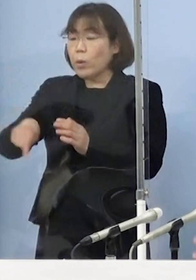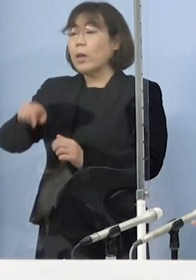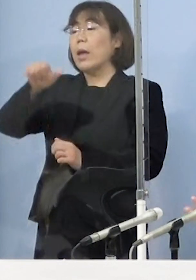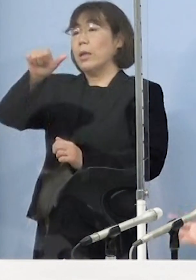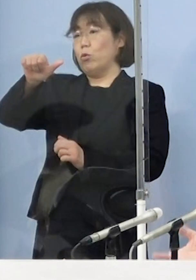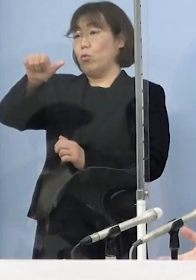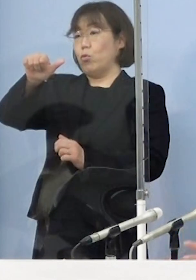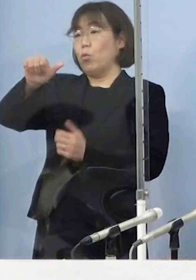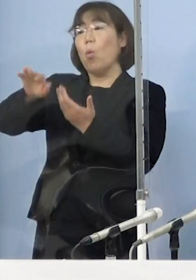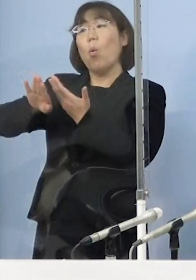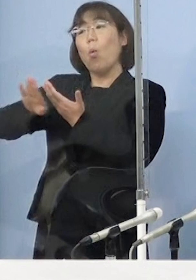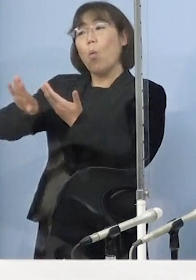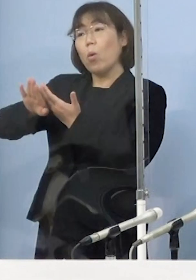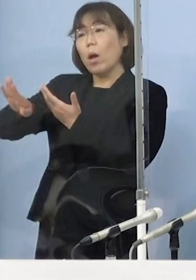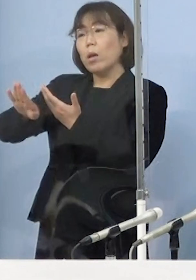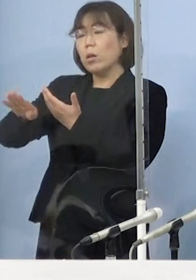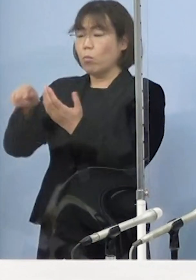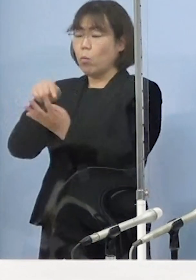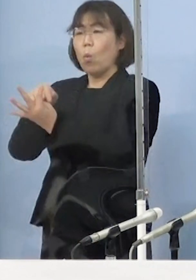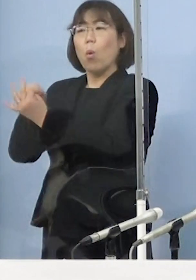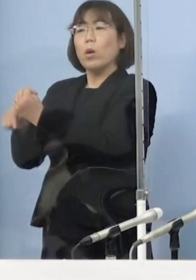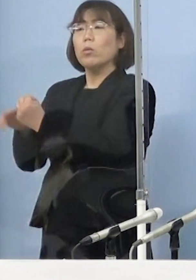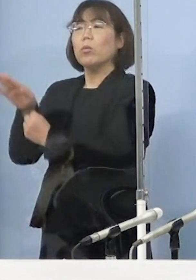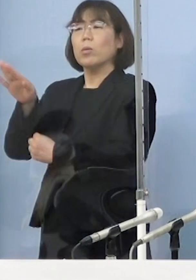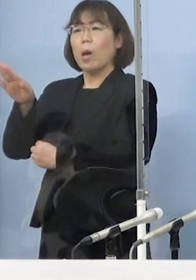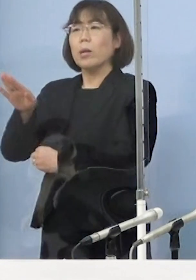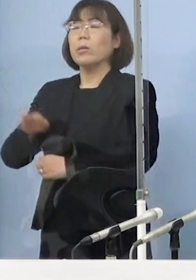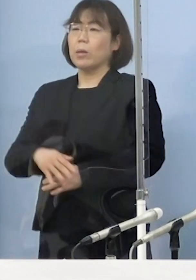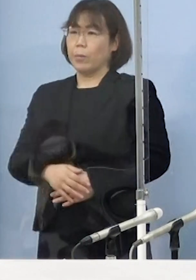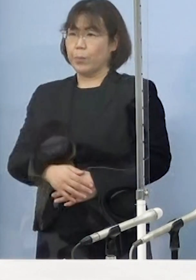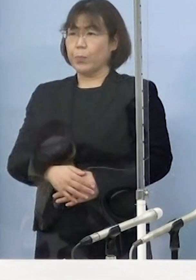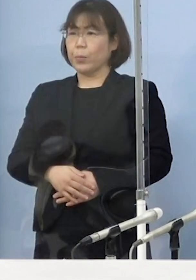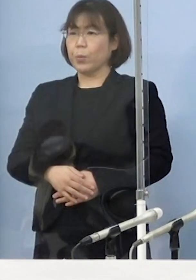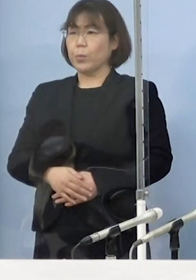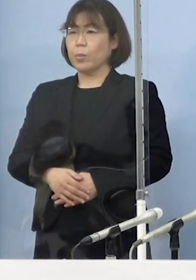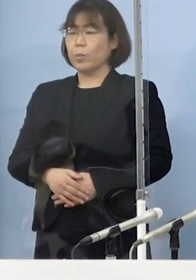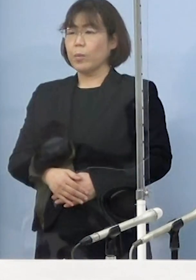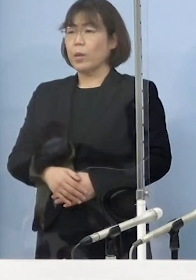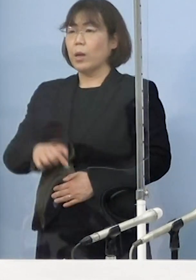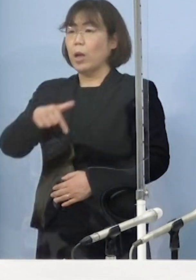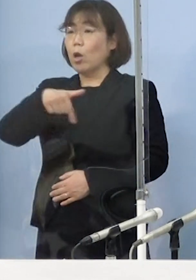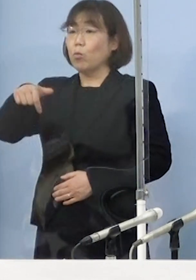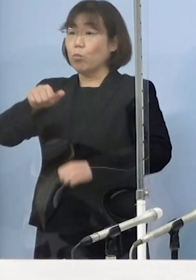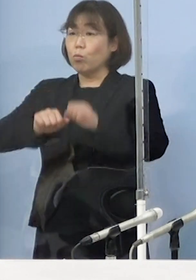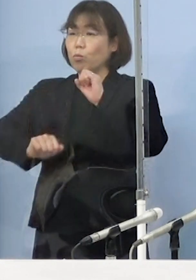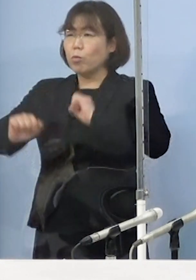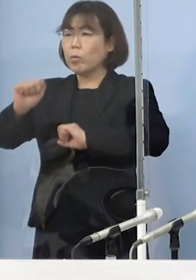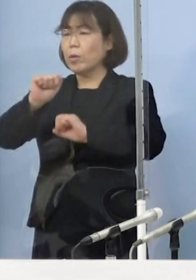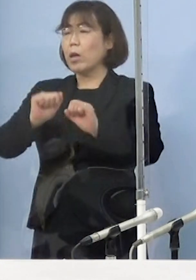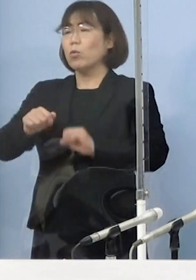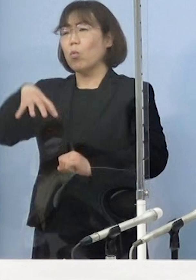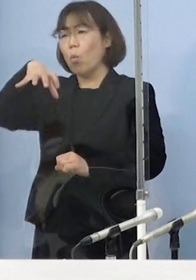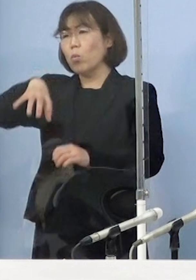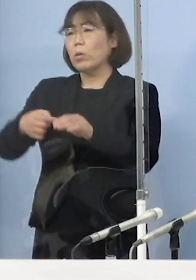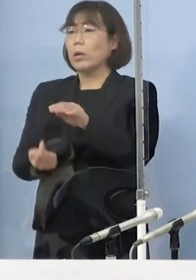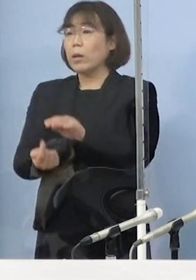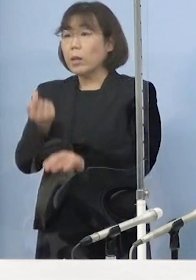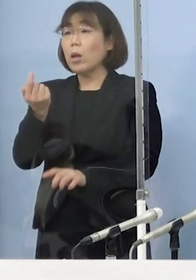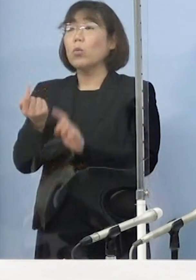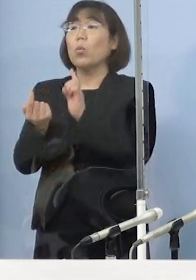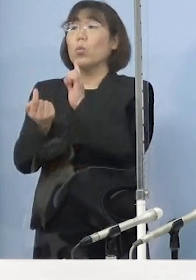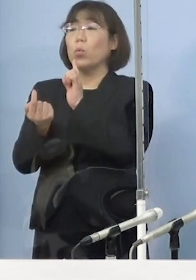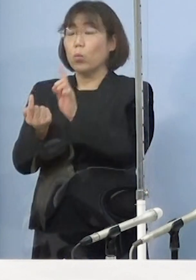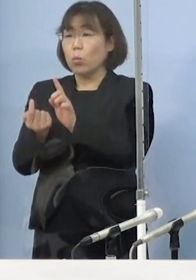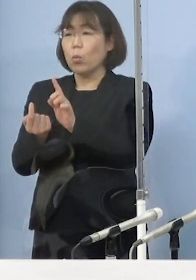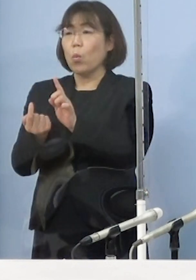それ以外の中学校でも複数これはあったわけなんですが、やはり部活動の場で出たということは、やはり